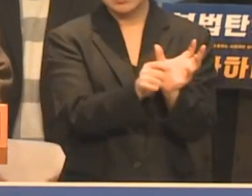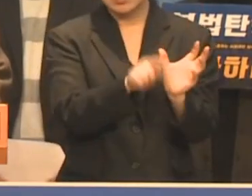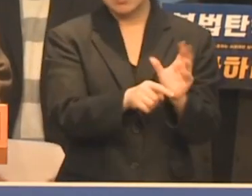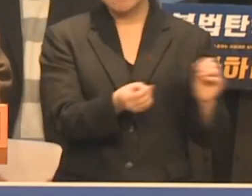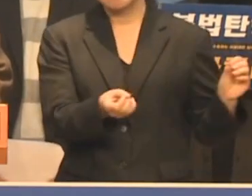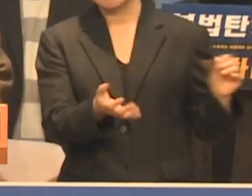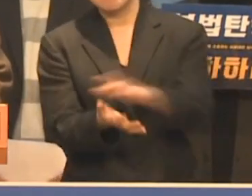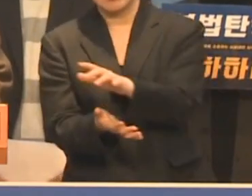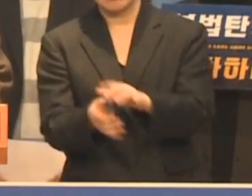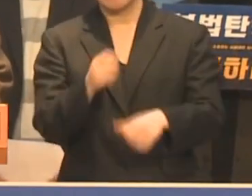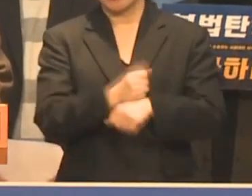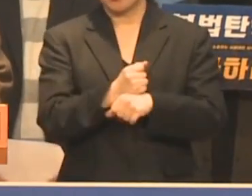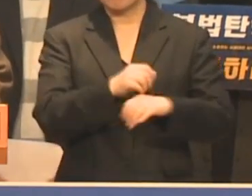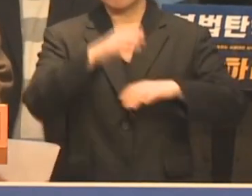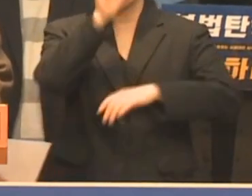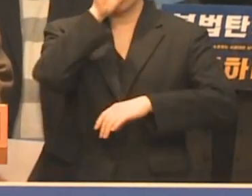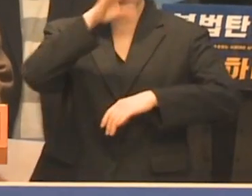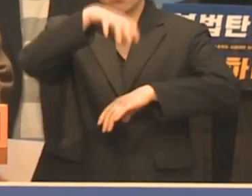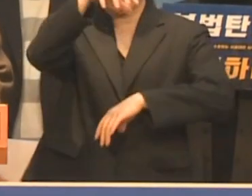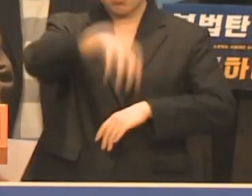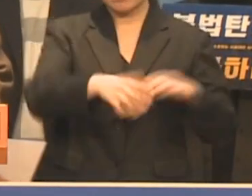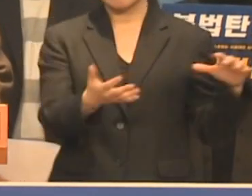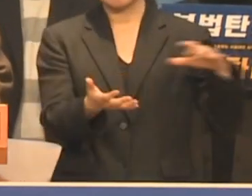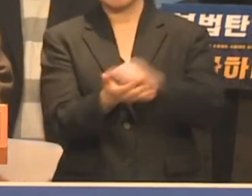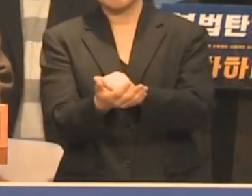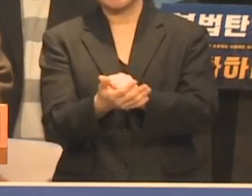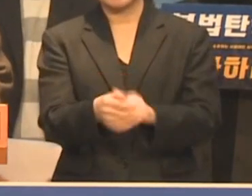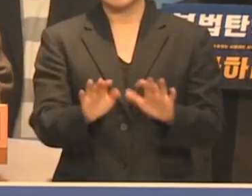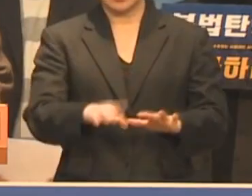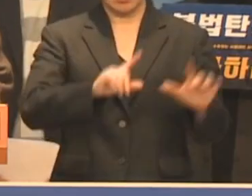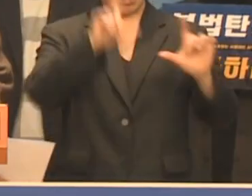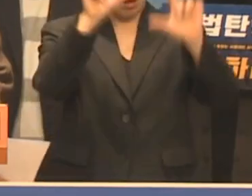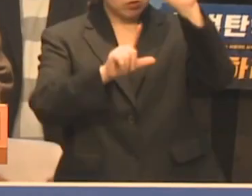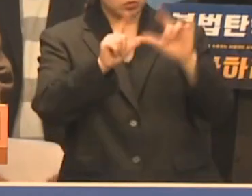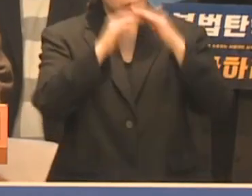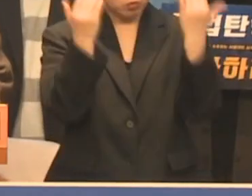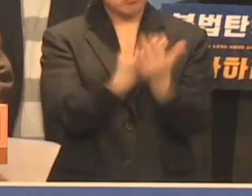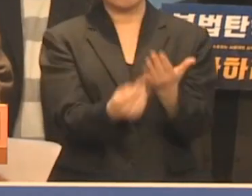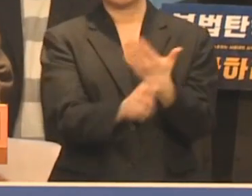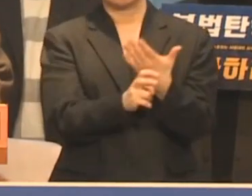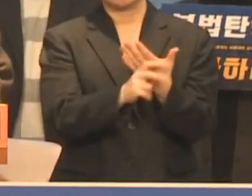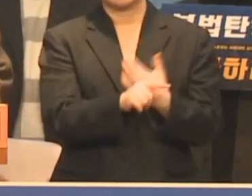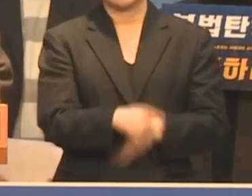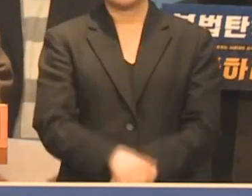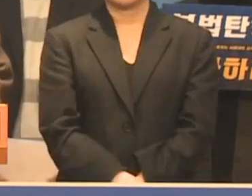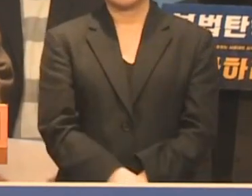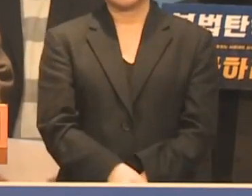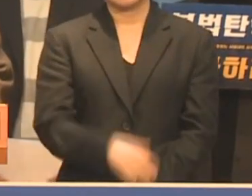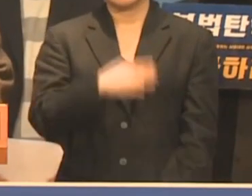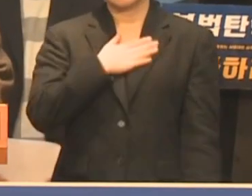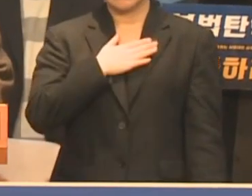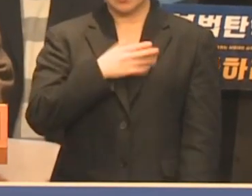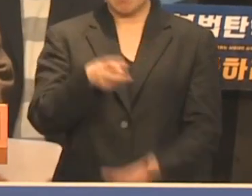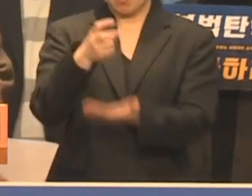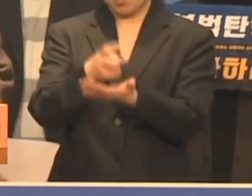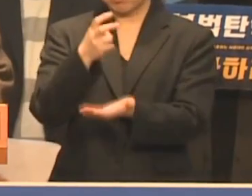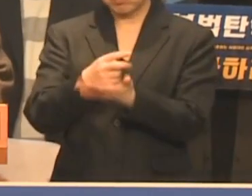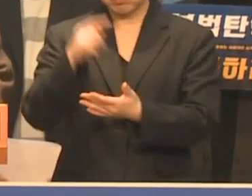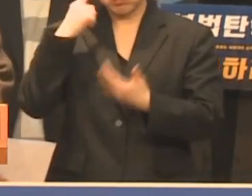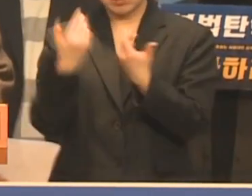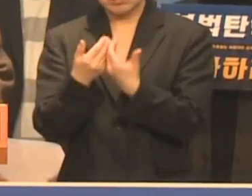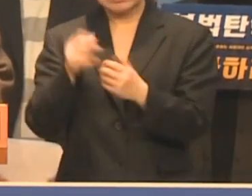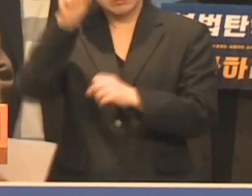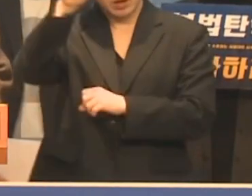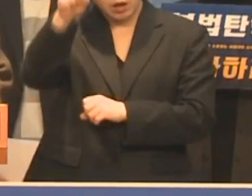물리력을 행사하여 중앙광장을 강제로 들어갔습니다. 이런 모든 행위는 명백히 불법이었습니다. 저희의 합법적인 탄핵 반대